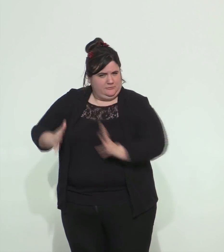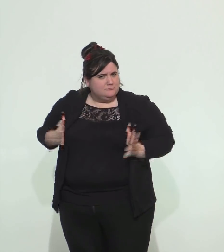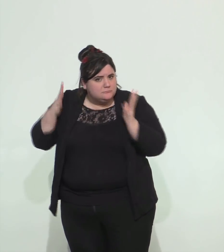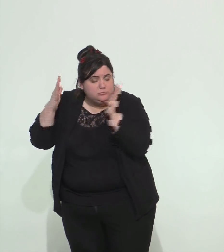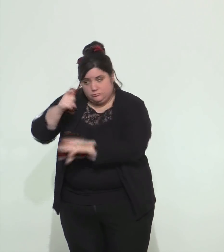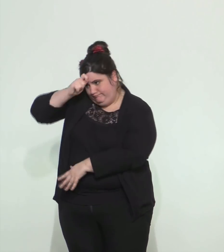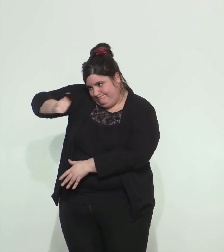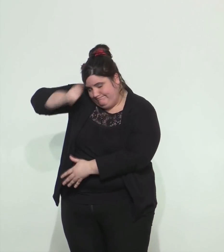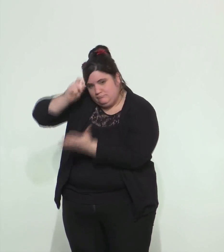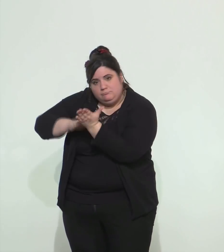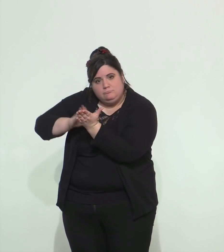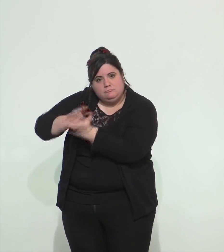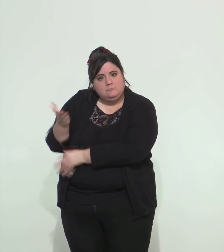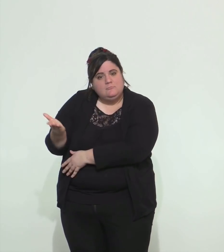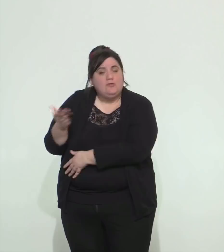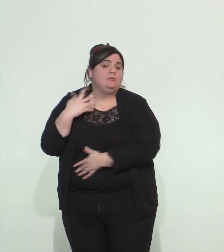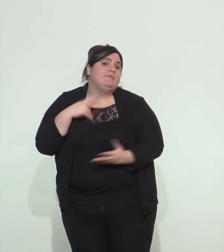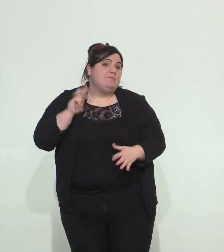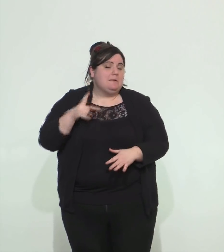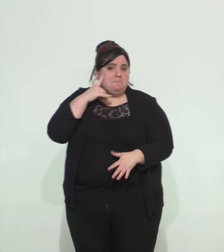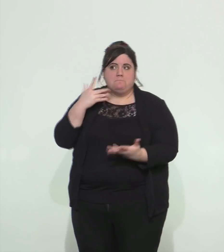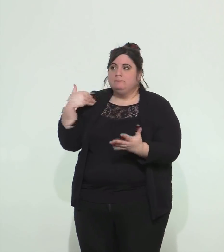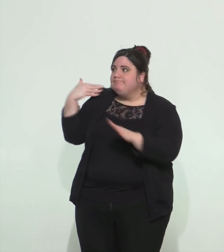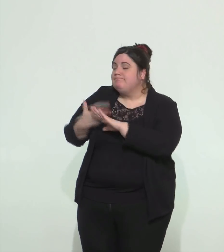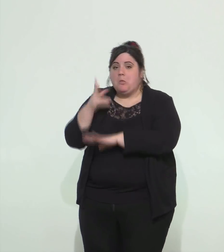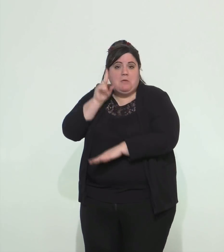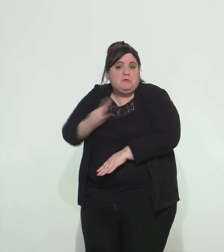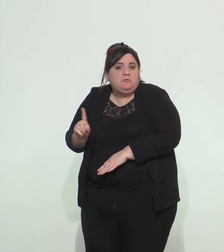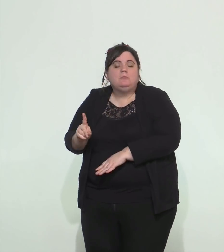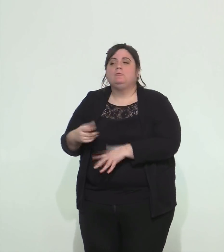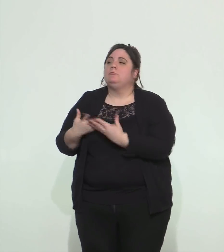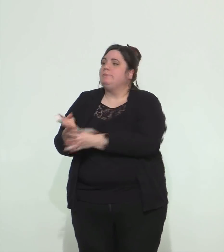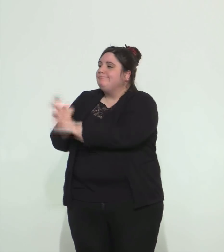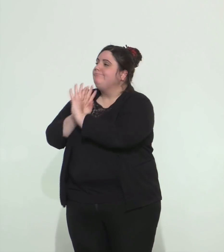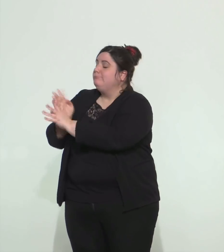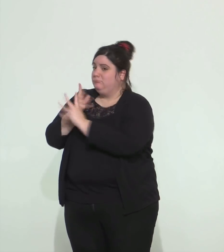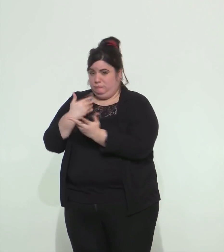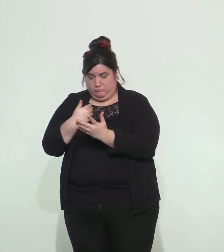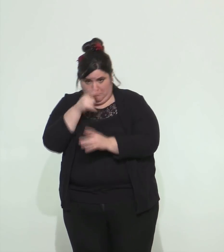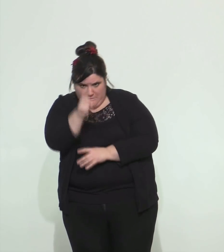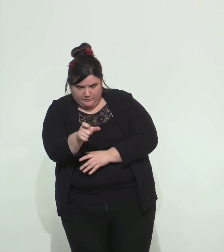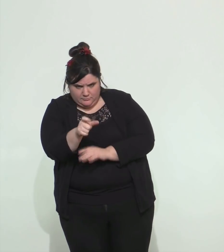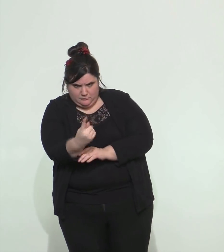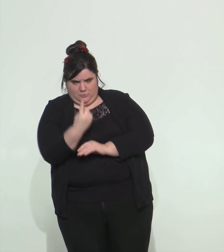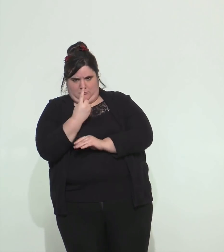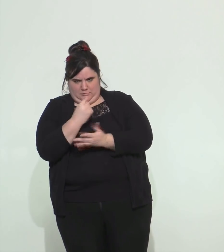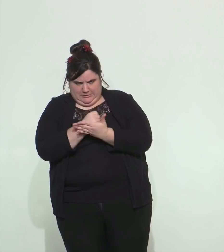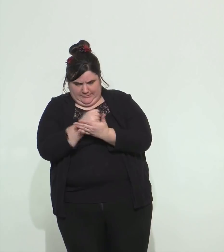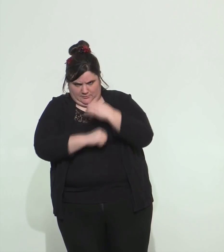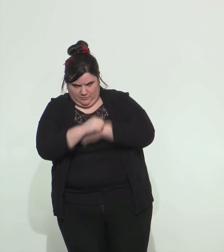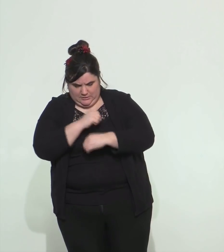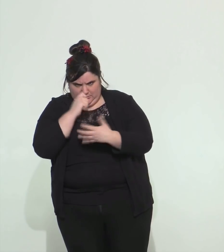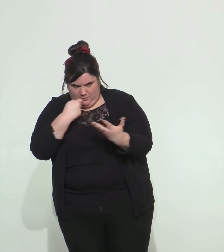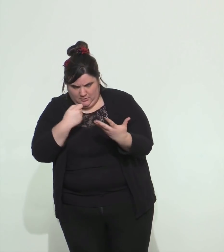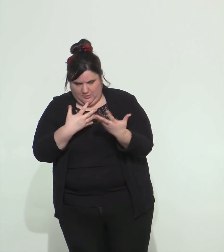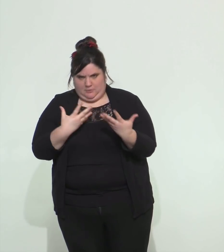maintenant comme habitude, comme routine de faire des tests individuels. Ils se sont rapprochés de laboratoires d'analyse de biologie médicale. Ils